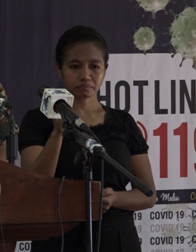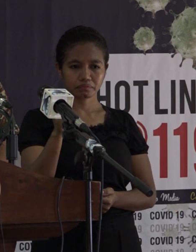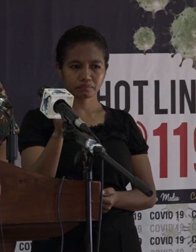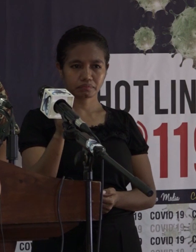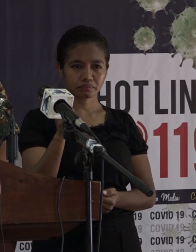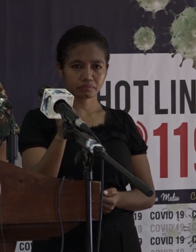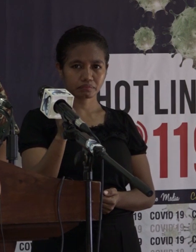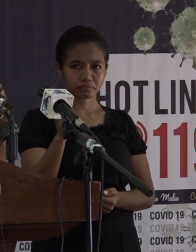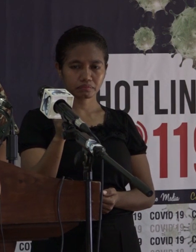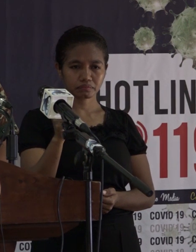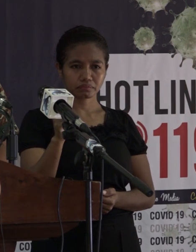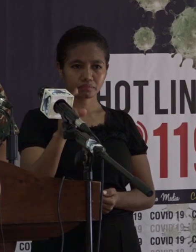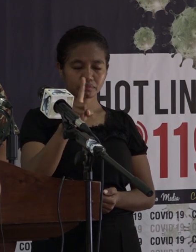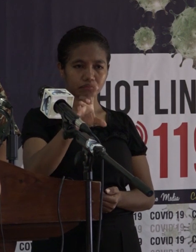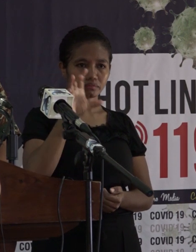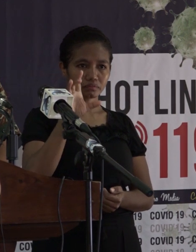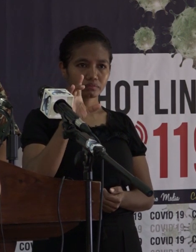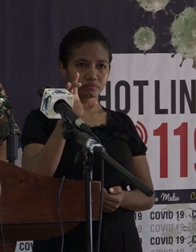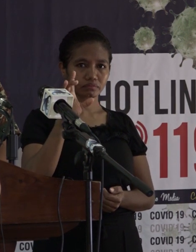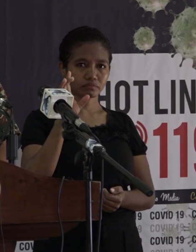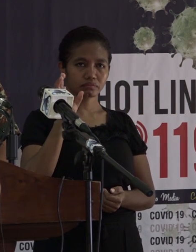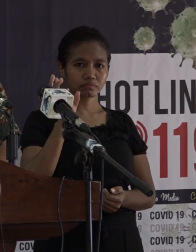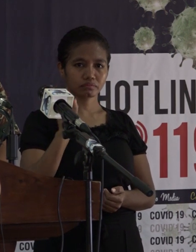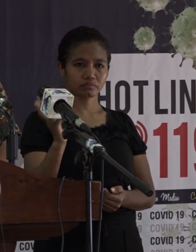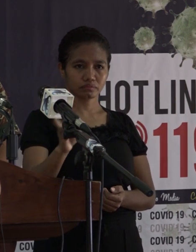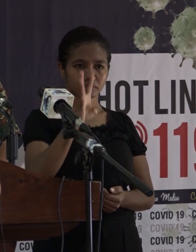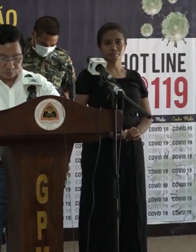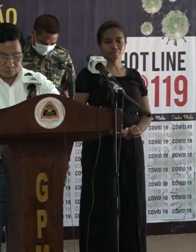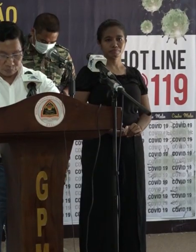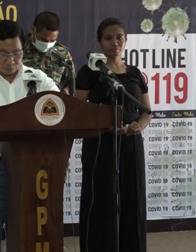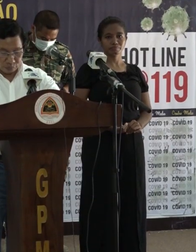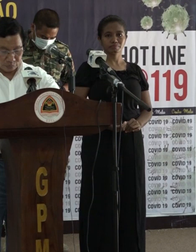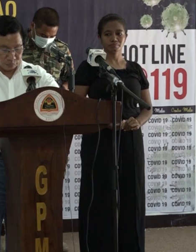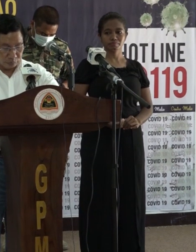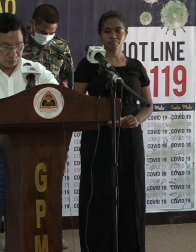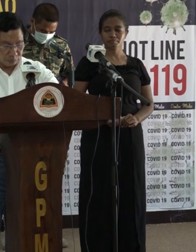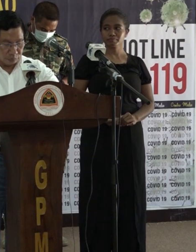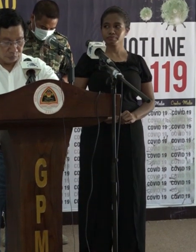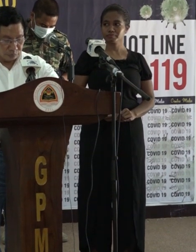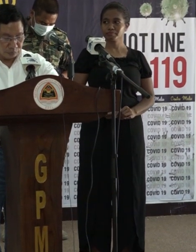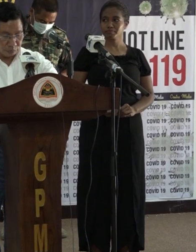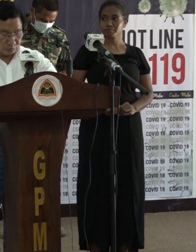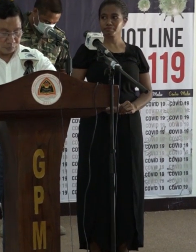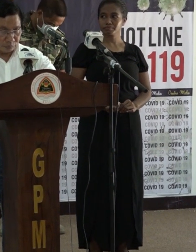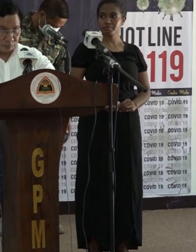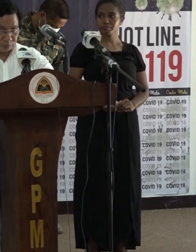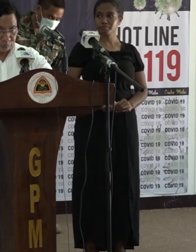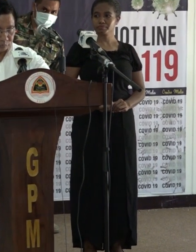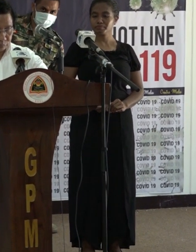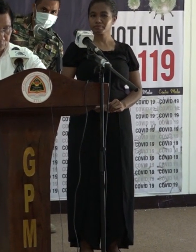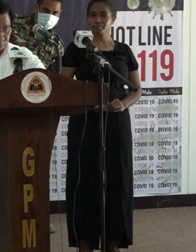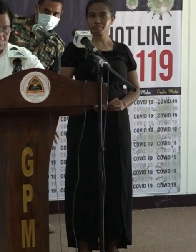nulo resin, no recupera hamutuk rihun rua resin. Sidalia Fátima, Zaime dos Santos, Gemen.